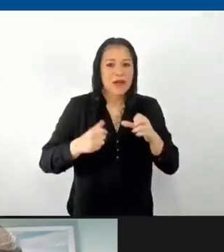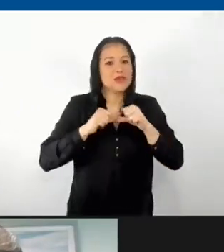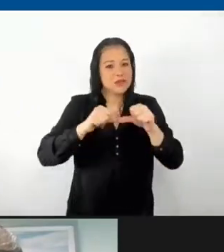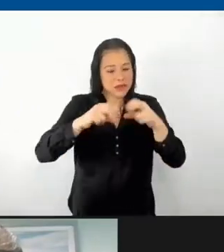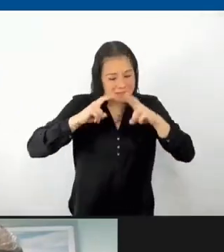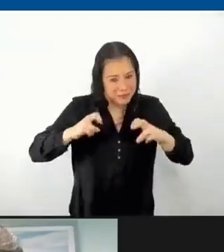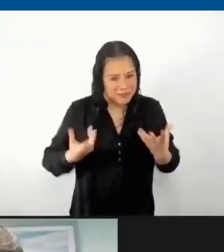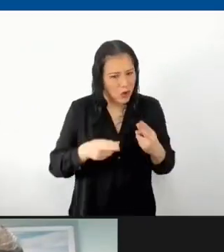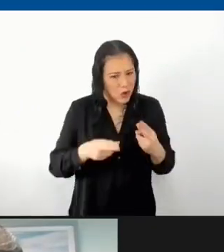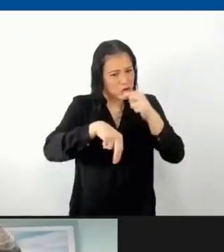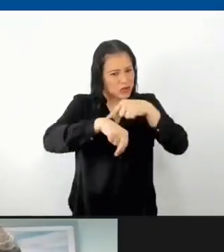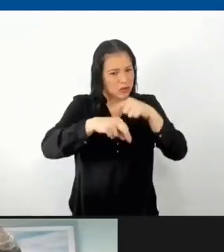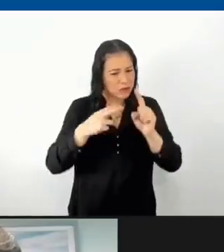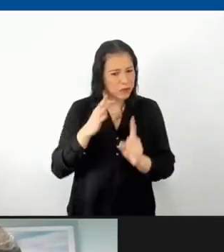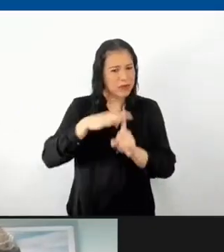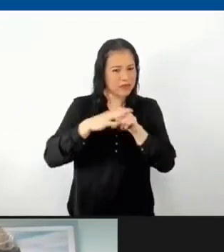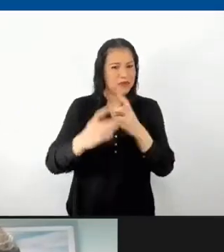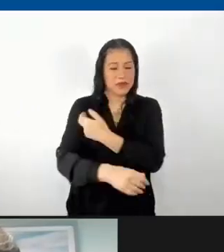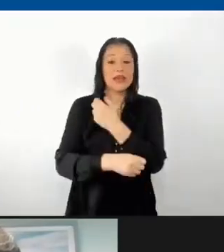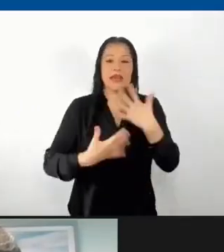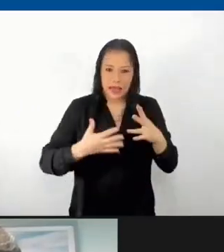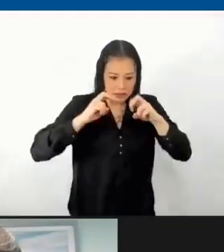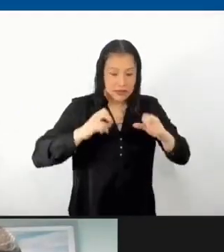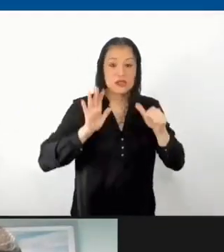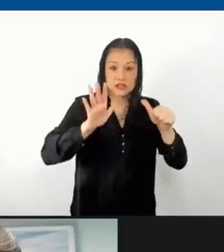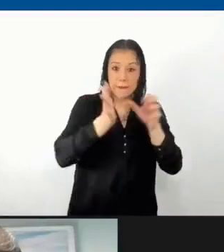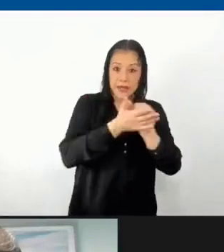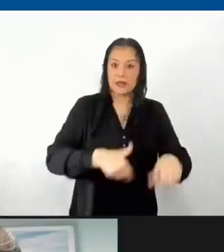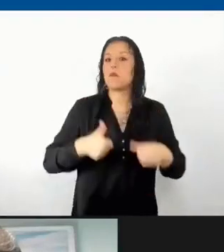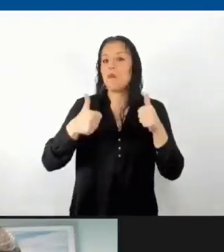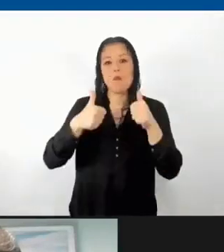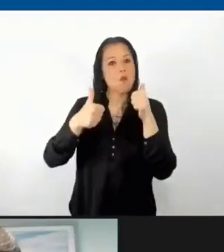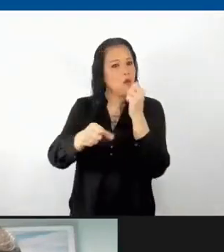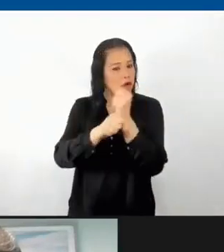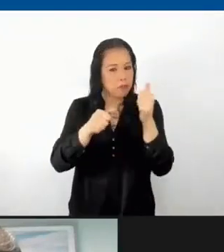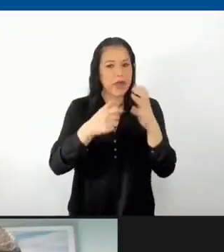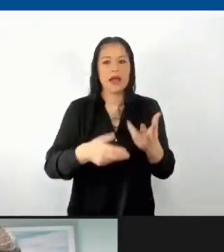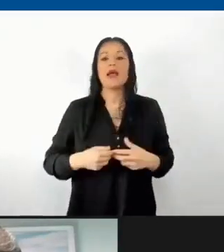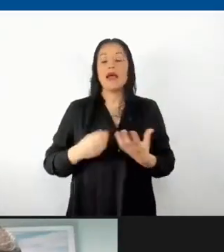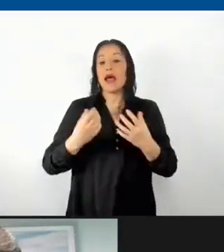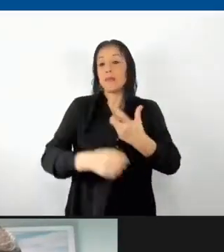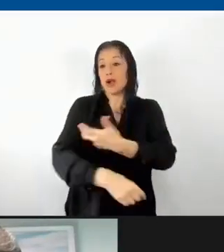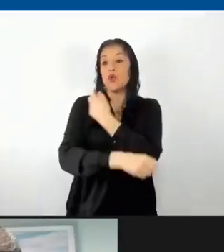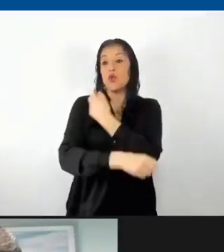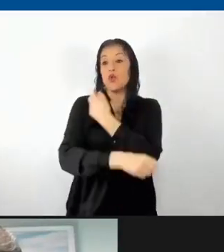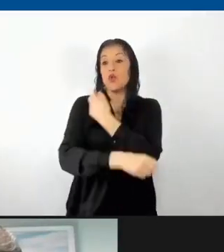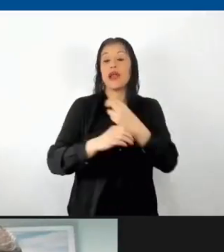estudiado ya a 6 meses, perfecto, funciona bien la vacuna de Pfizer por lo menos.